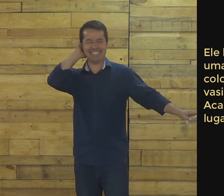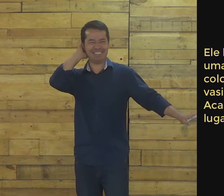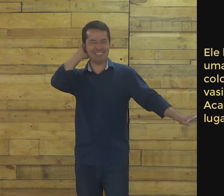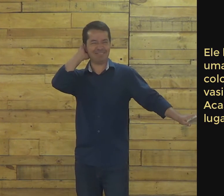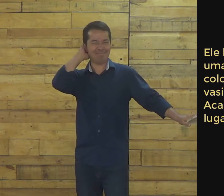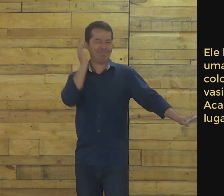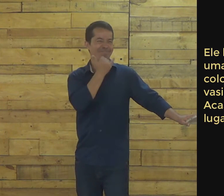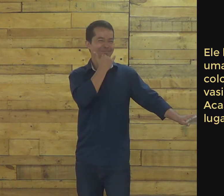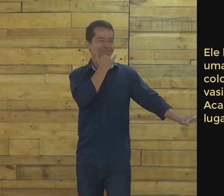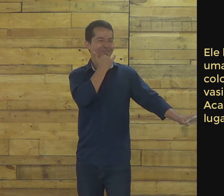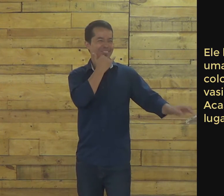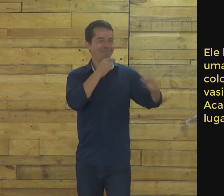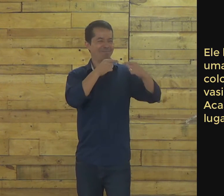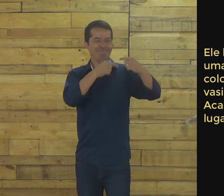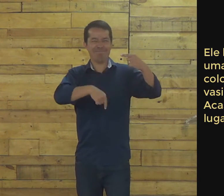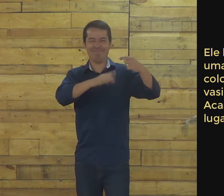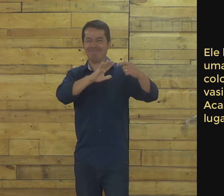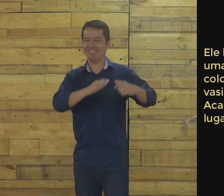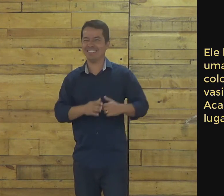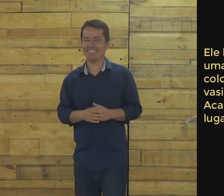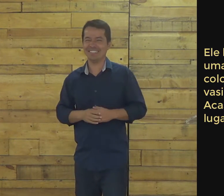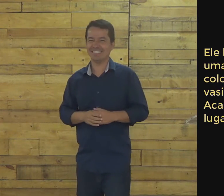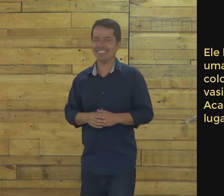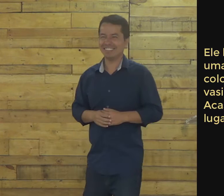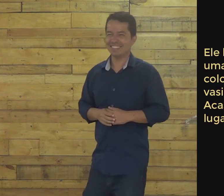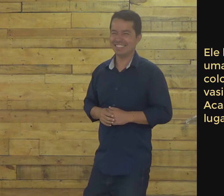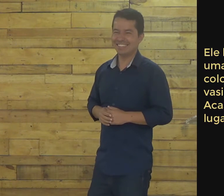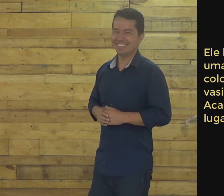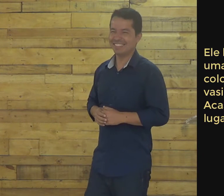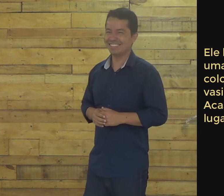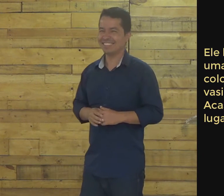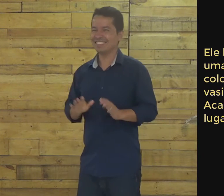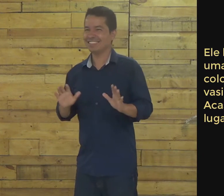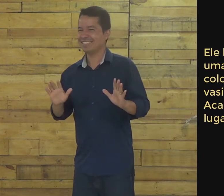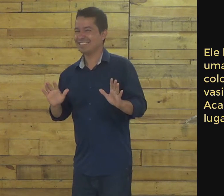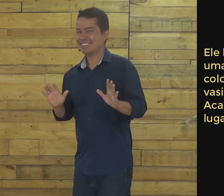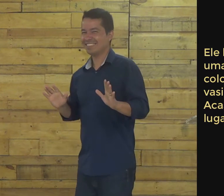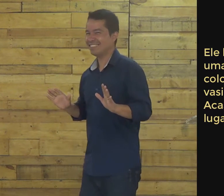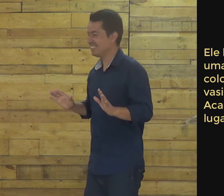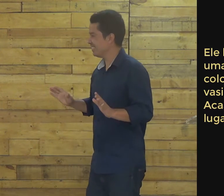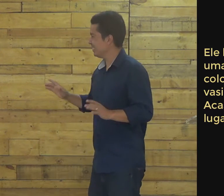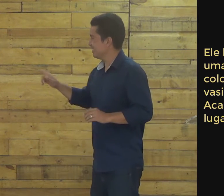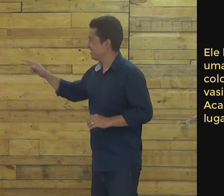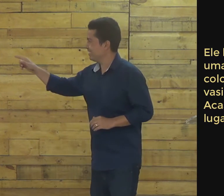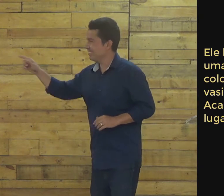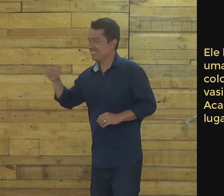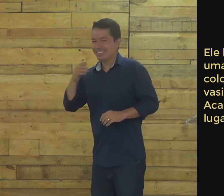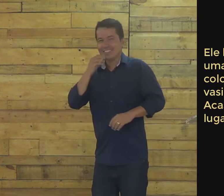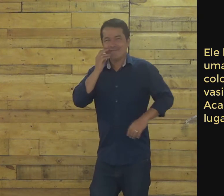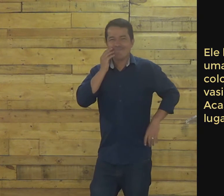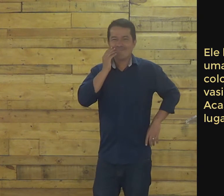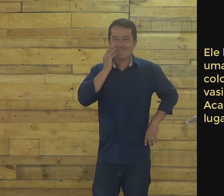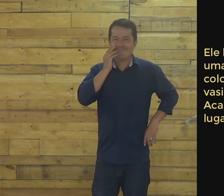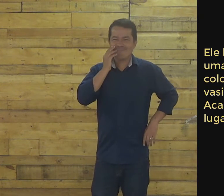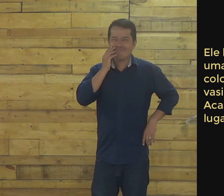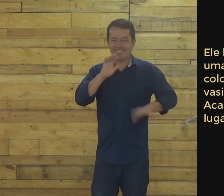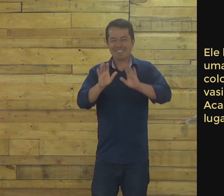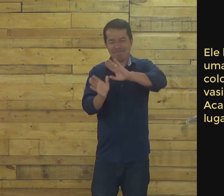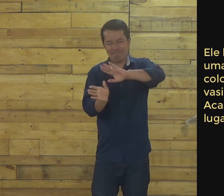Ah, mas eu acho que não vai ficar legal porque tem sentido diferente. Desculpa. Bom,